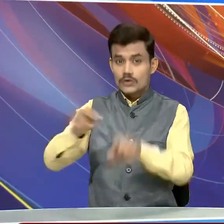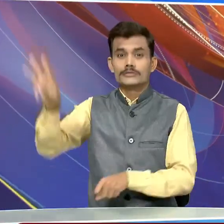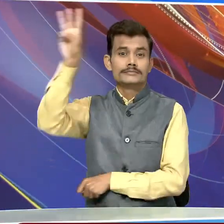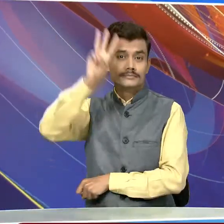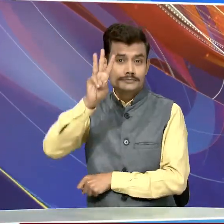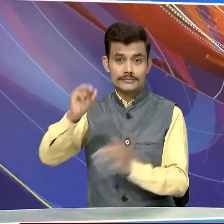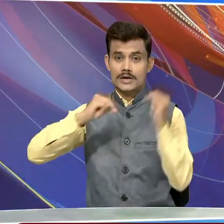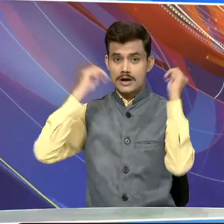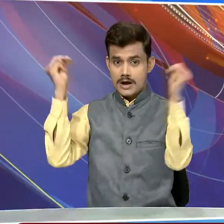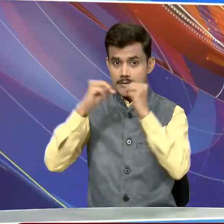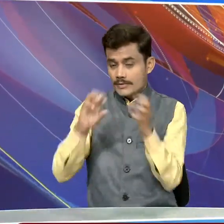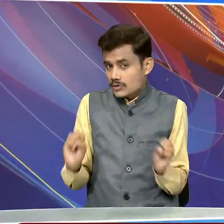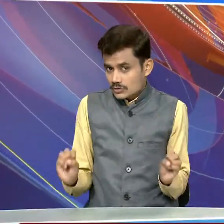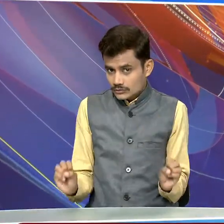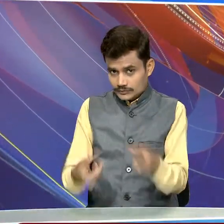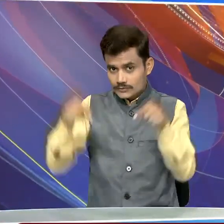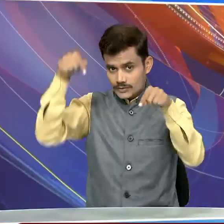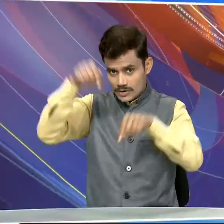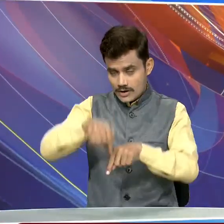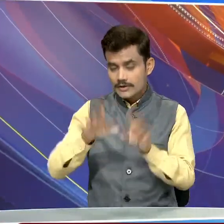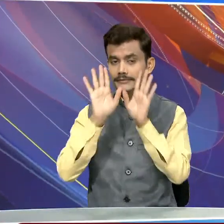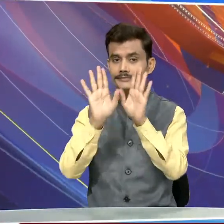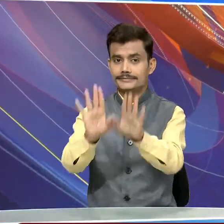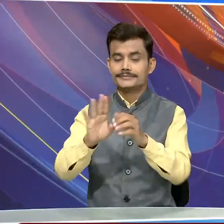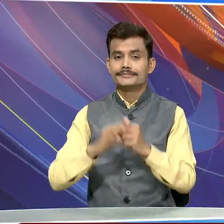की तीसरी बैठक का होगा आगाज।